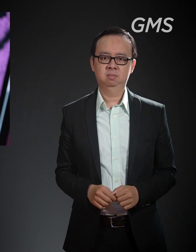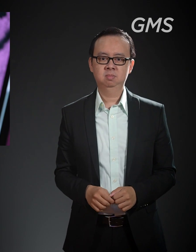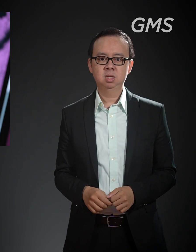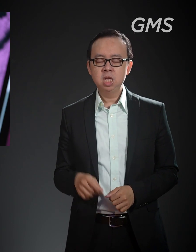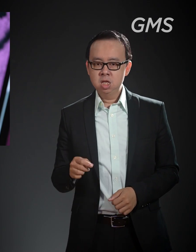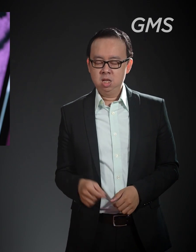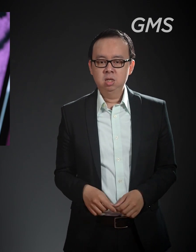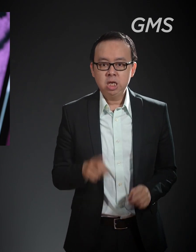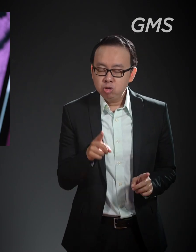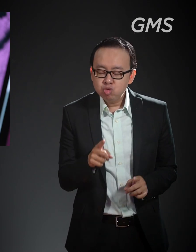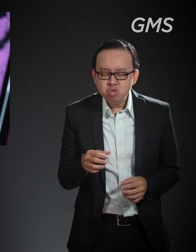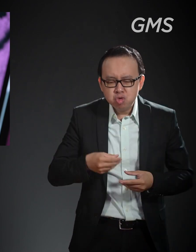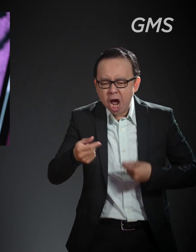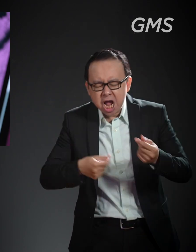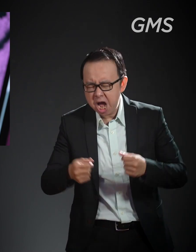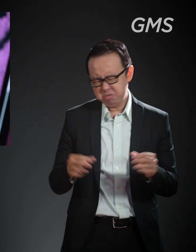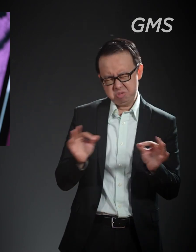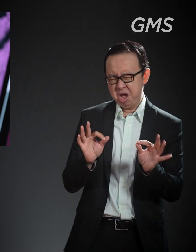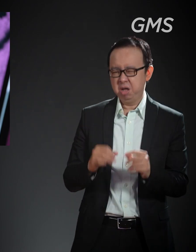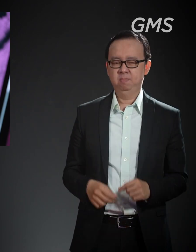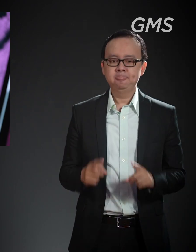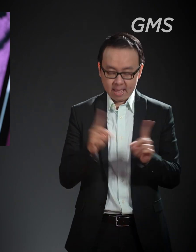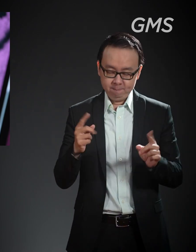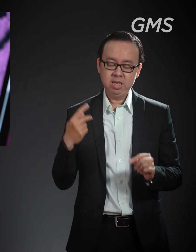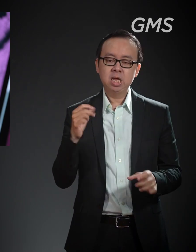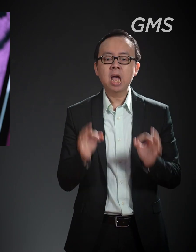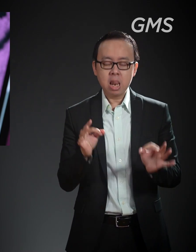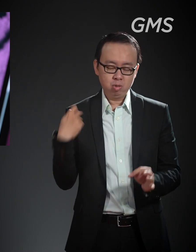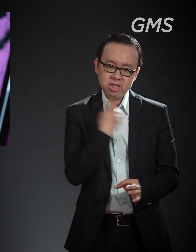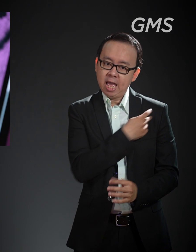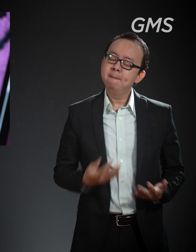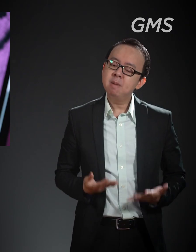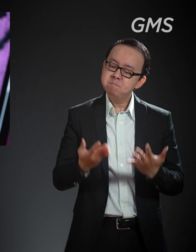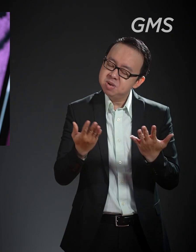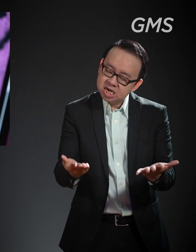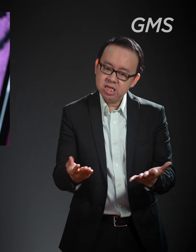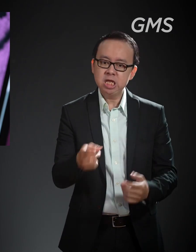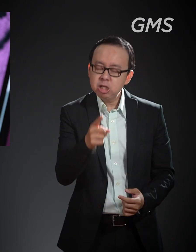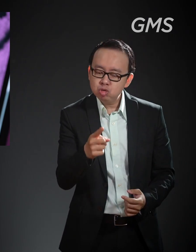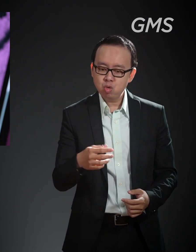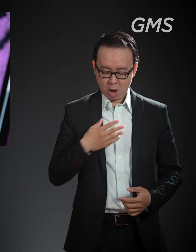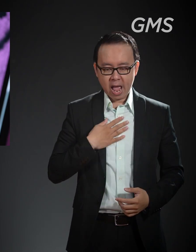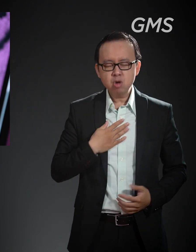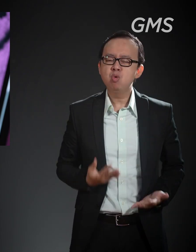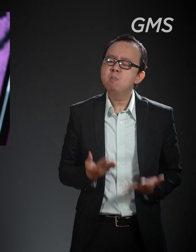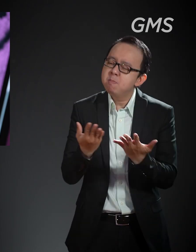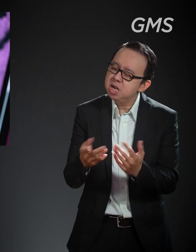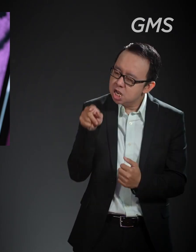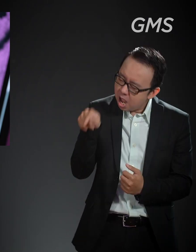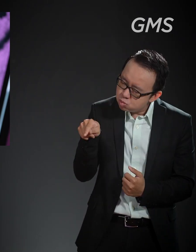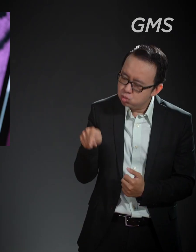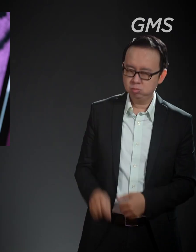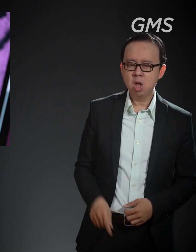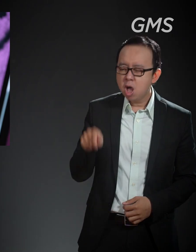Itu namanya trading. Ada nilai tukarnya soalnya. Tapi kalau kasih itu agape, tidak